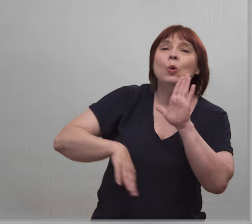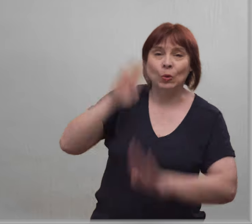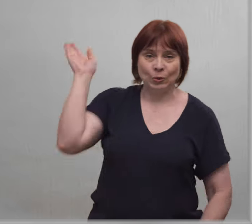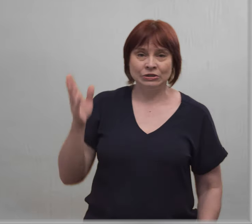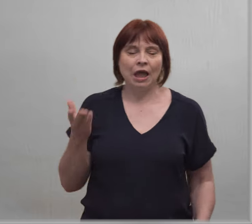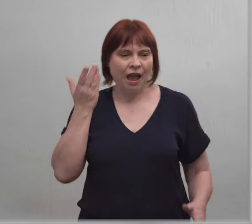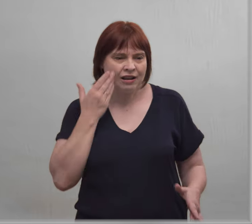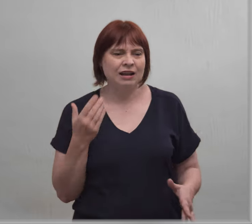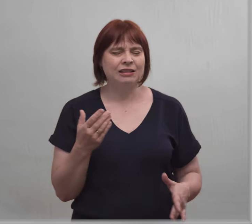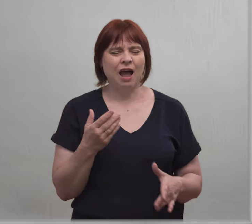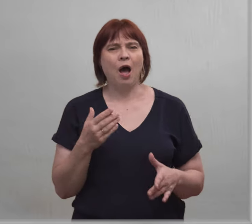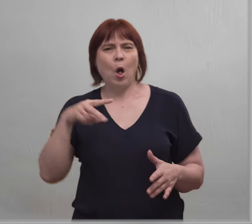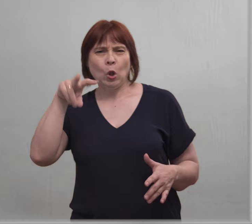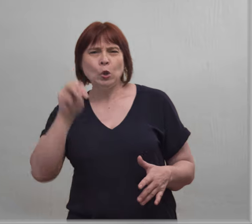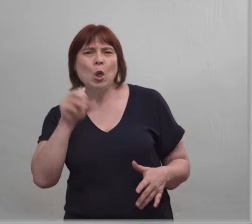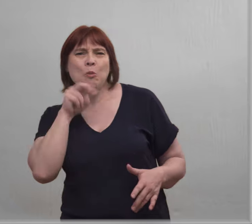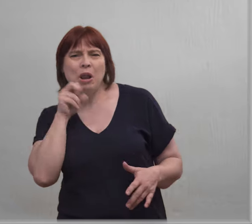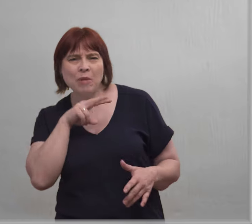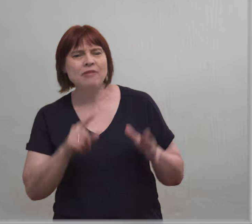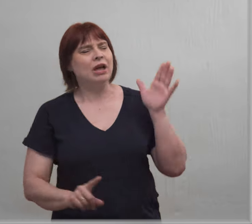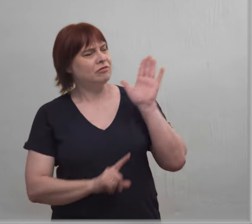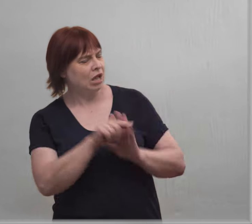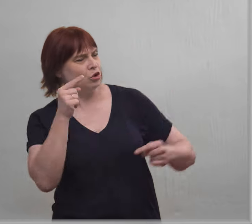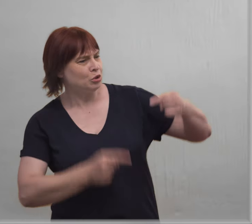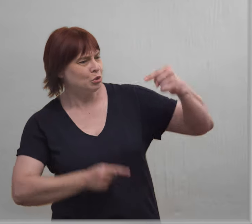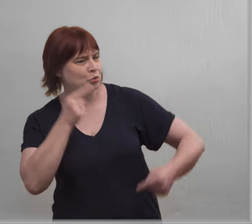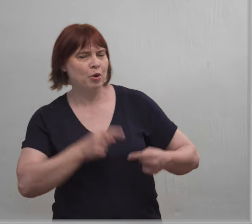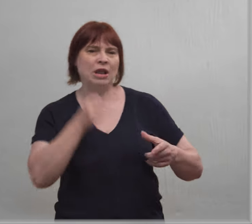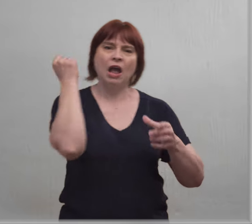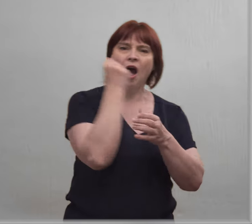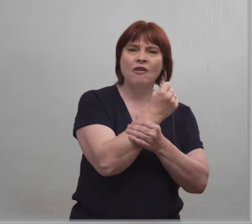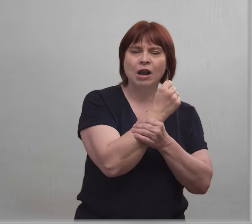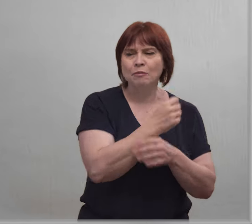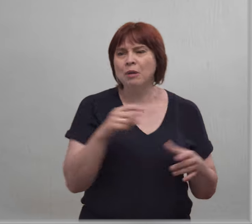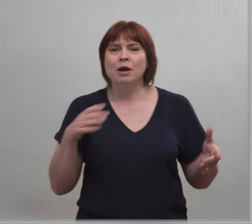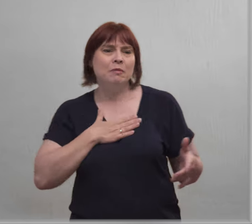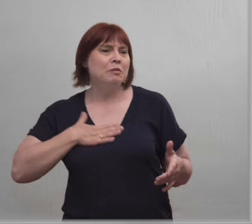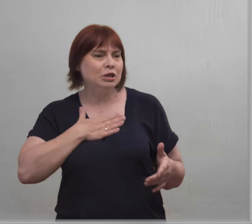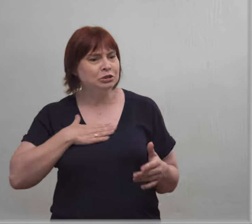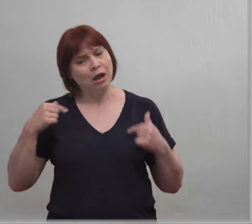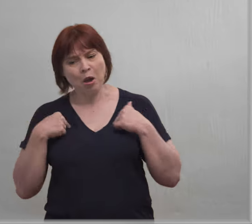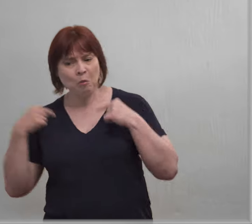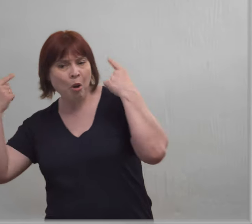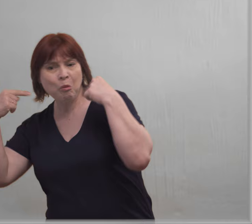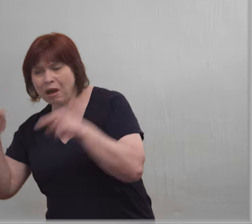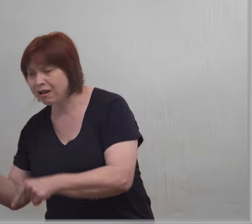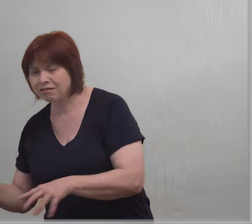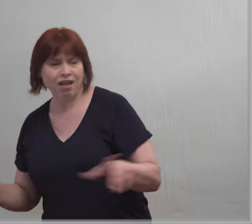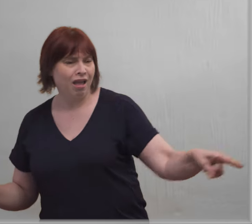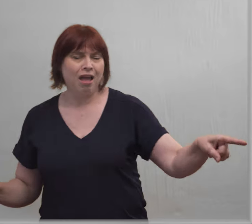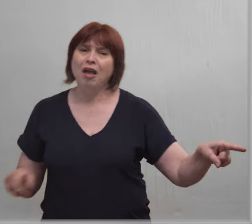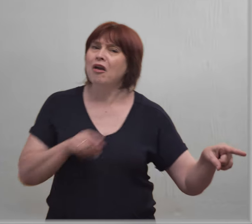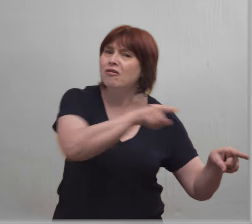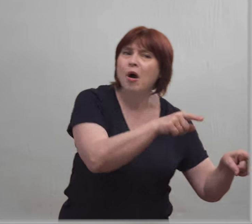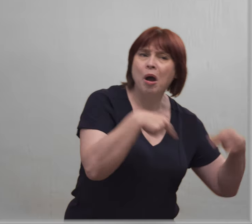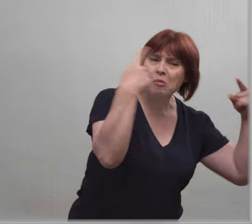спорить о земном, о количестве барашек в стадах, и начал переживать, что эти барашки смешаются с барашками дяди,